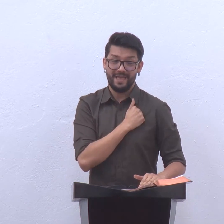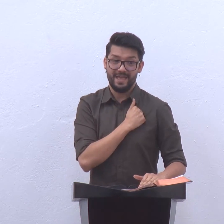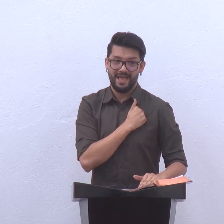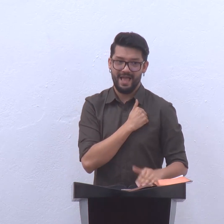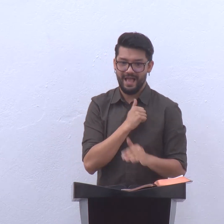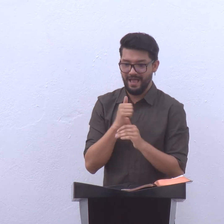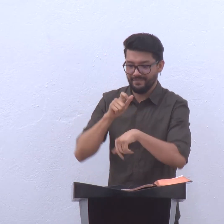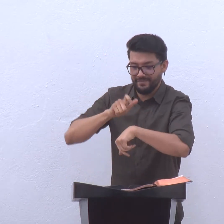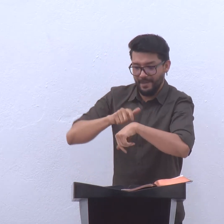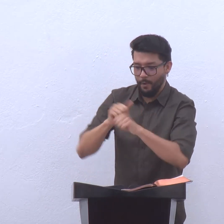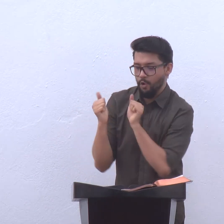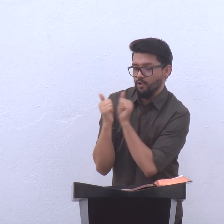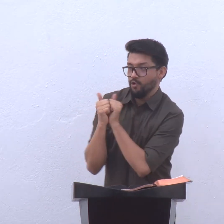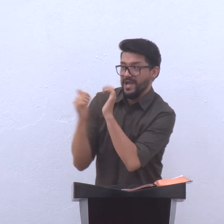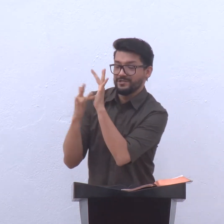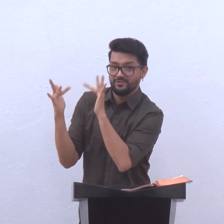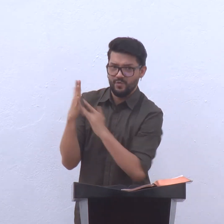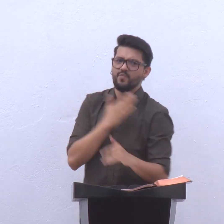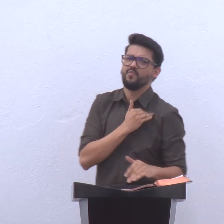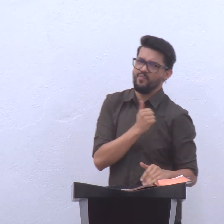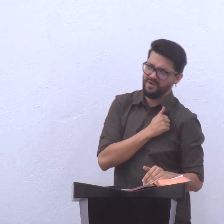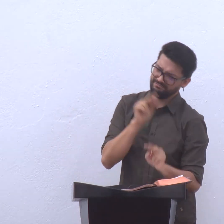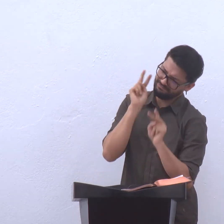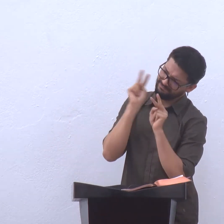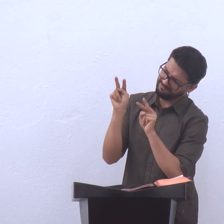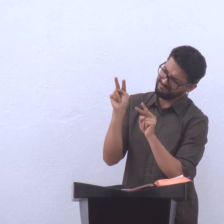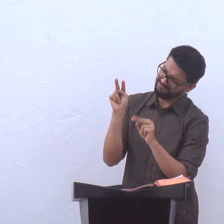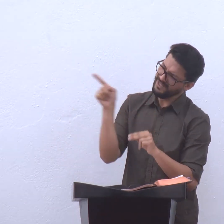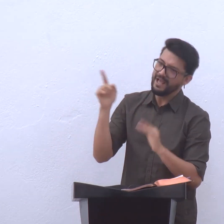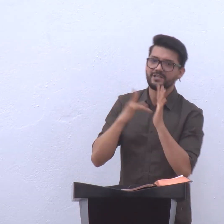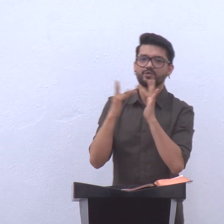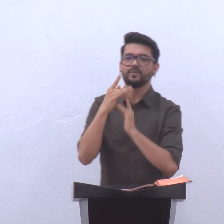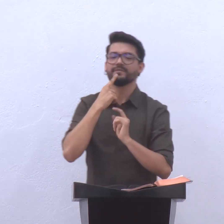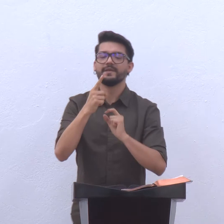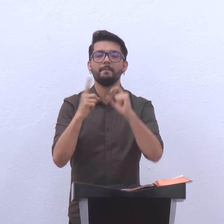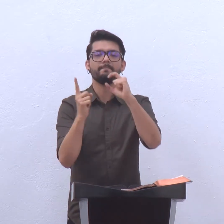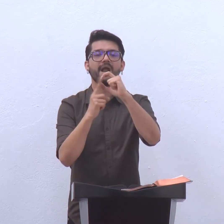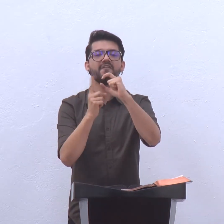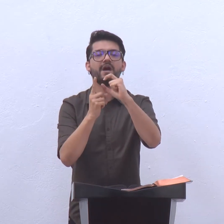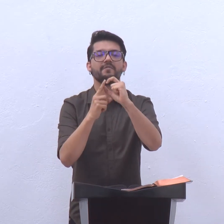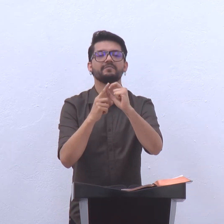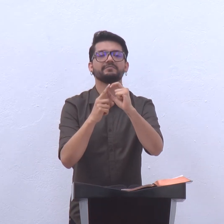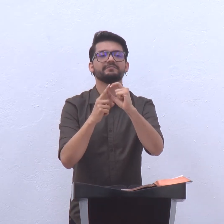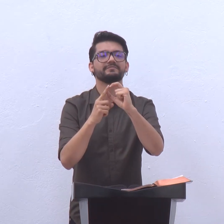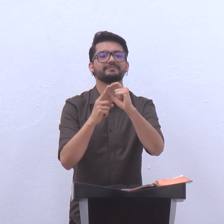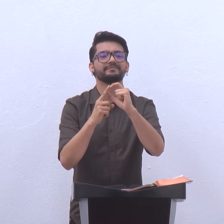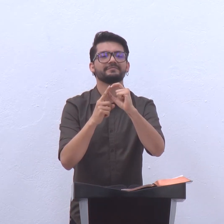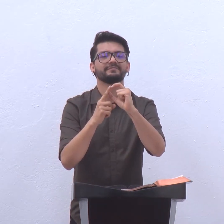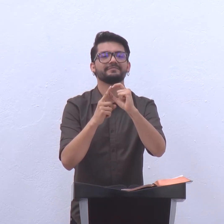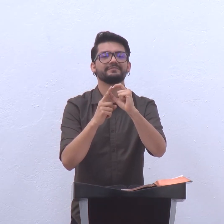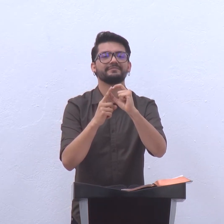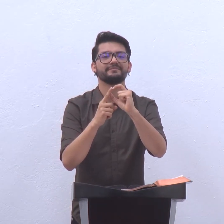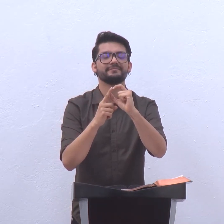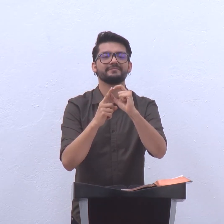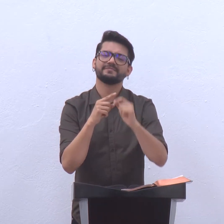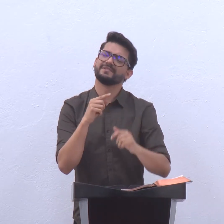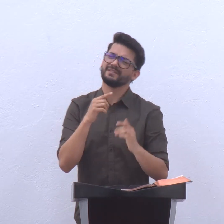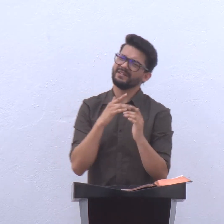el primer paso. Juan, mientras está relatando ese acontecimiento de lo que Jesús está haciendo allí frente al altar